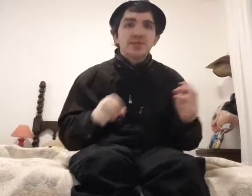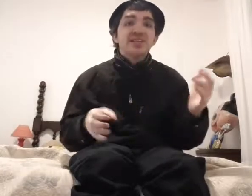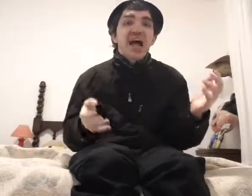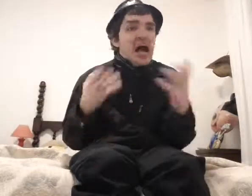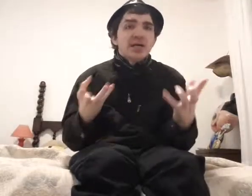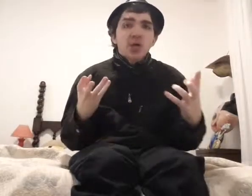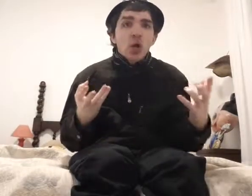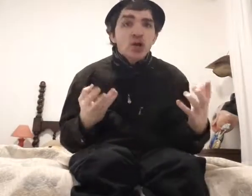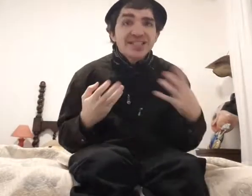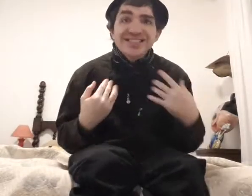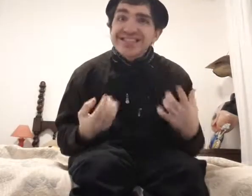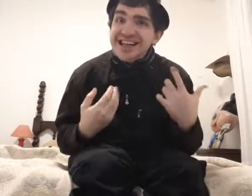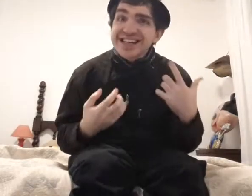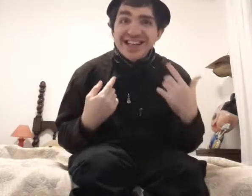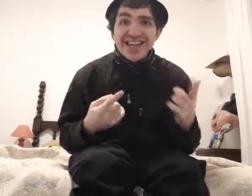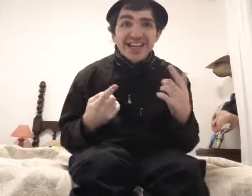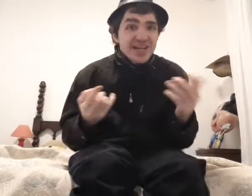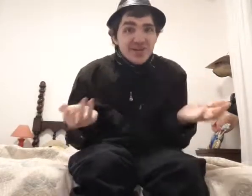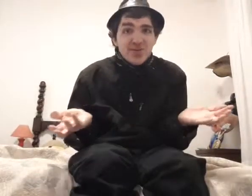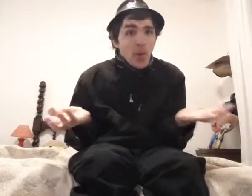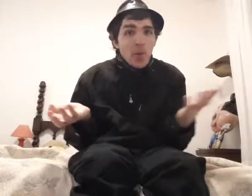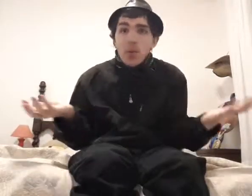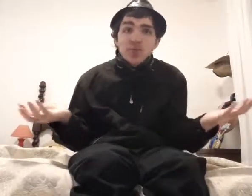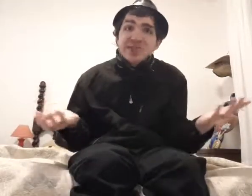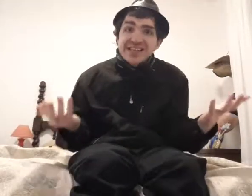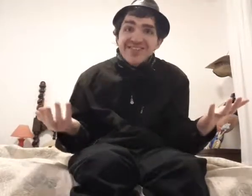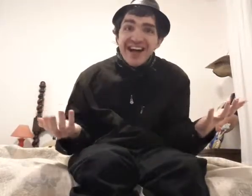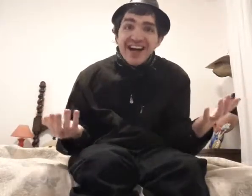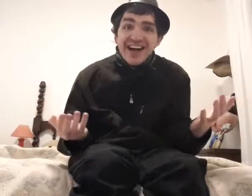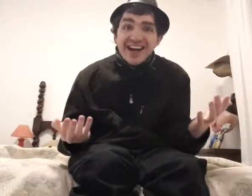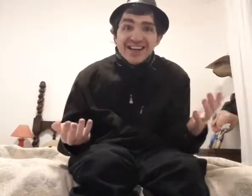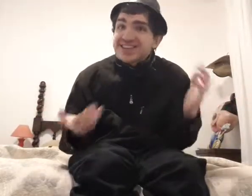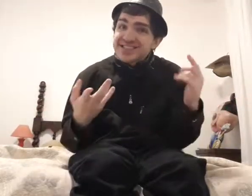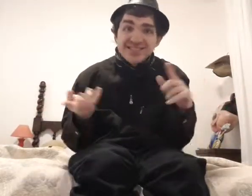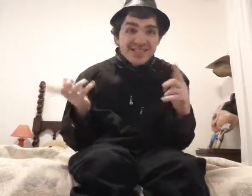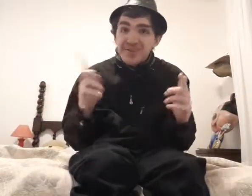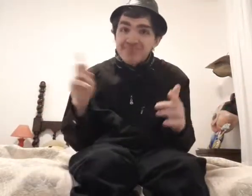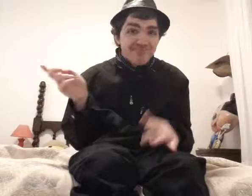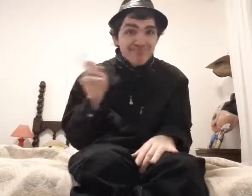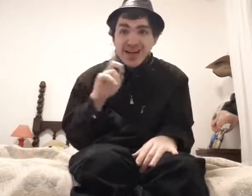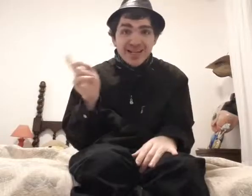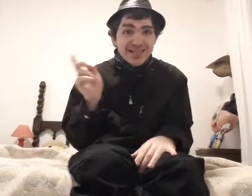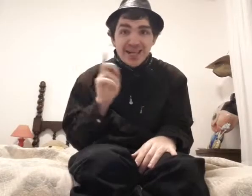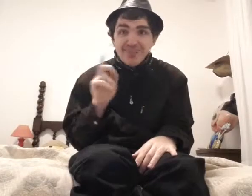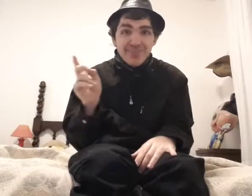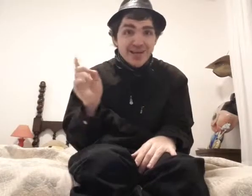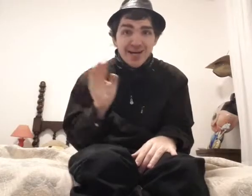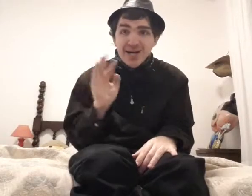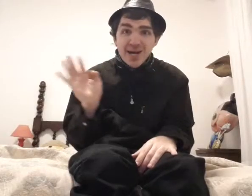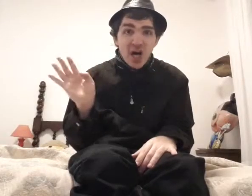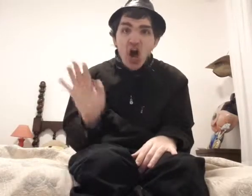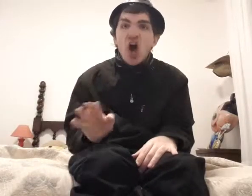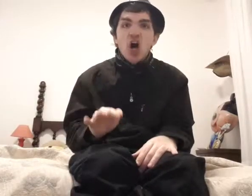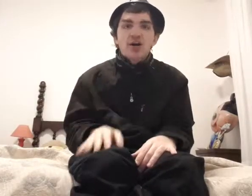Amstrong, la vie Quelle histoire C'est pas très marrant